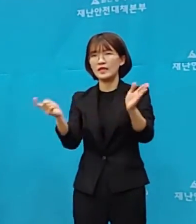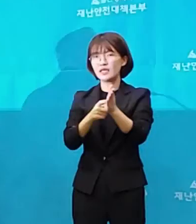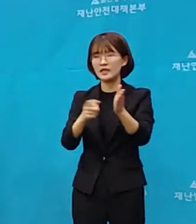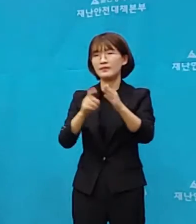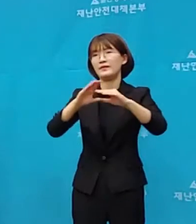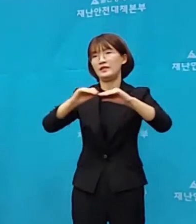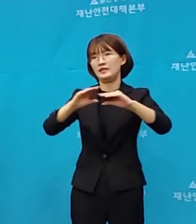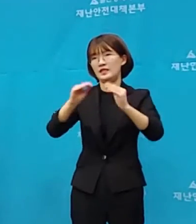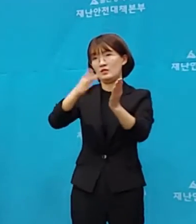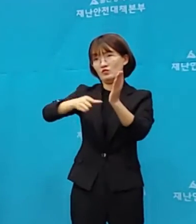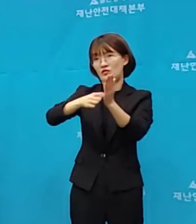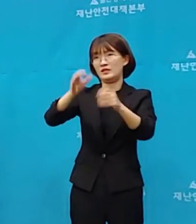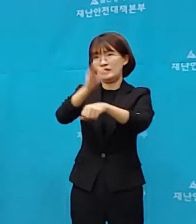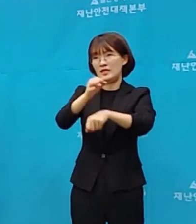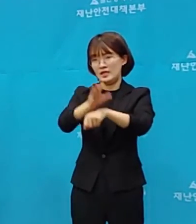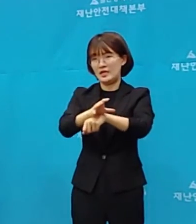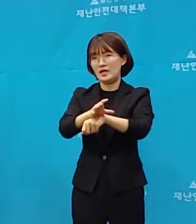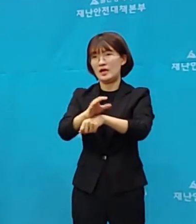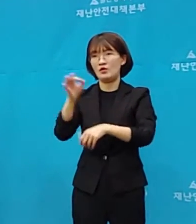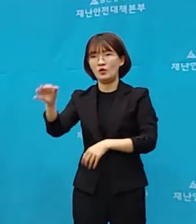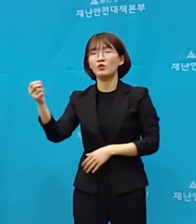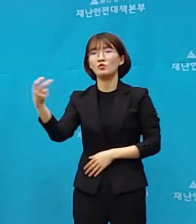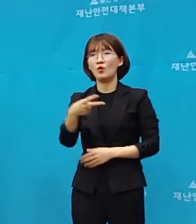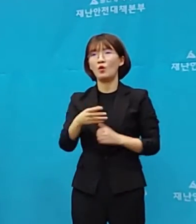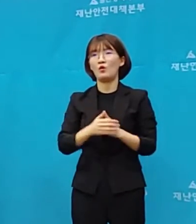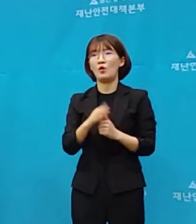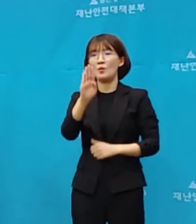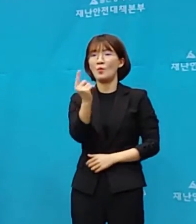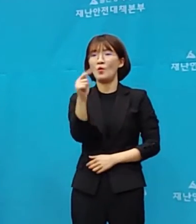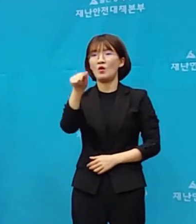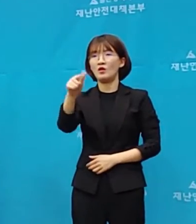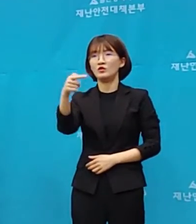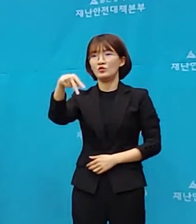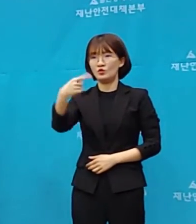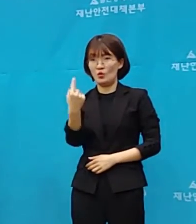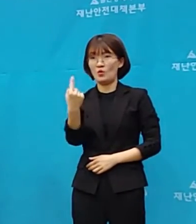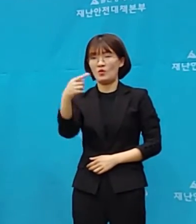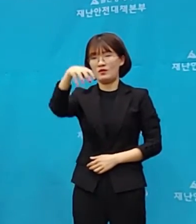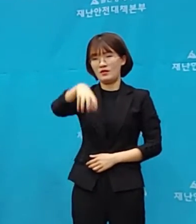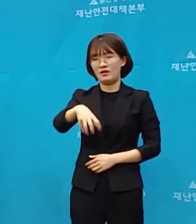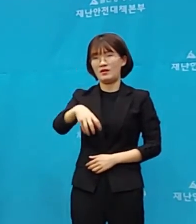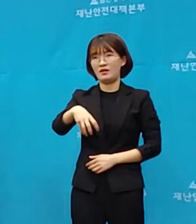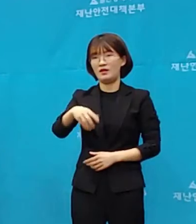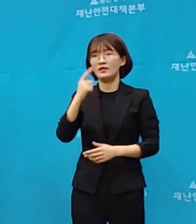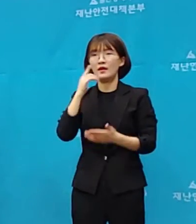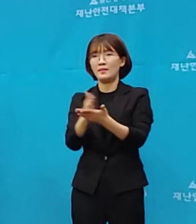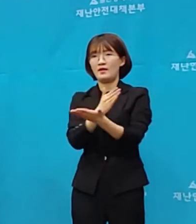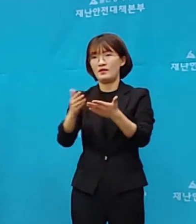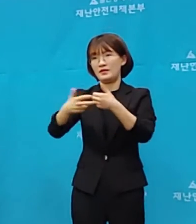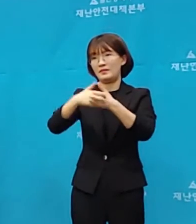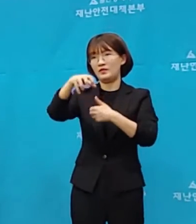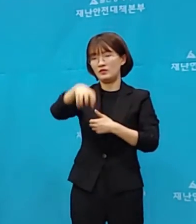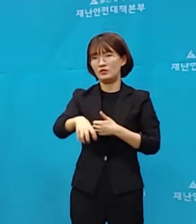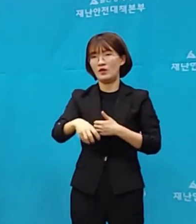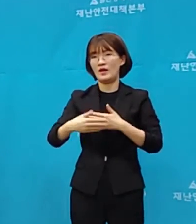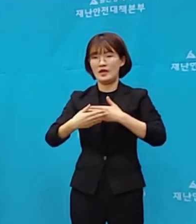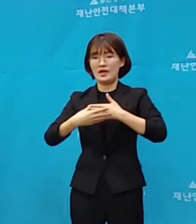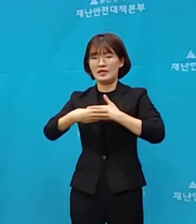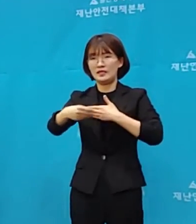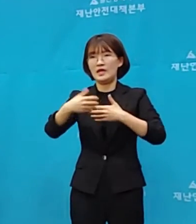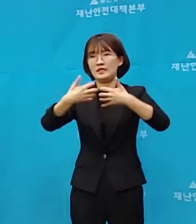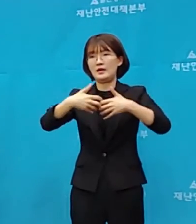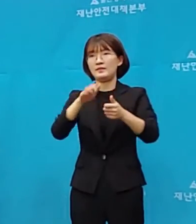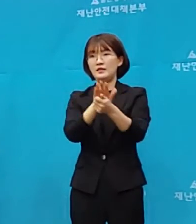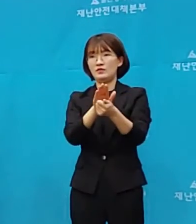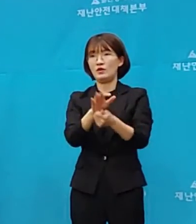긴급대책비 18억 원, 보건소 선별진료소 엑스레이 장비 지원 5억 원, 코로나19